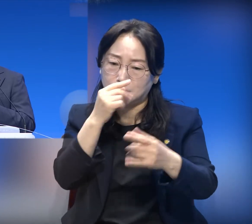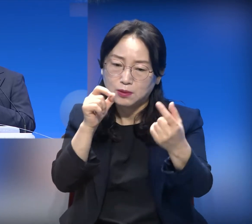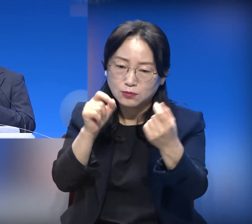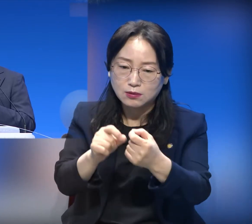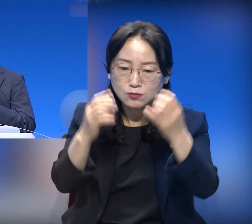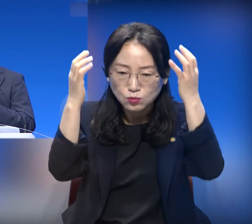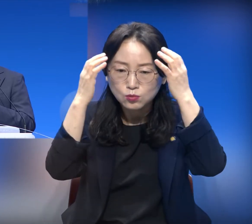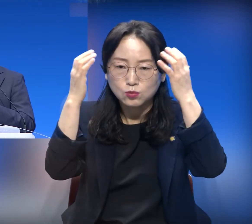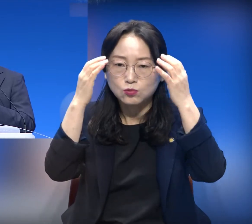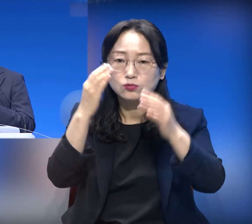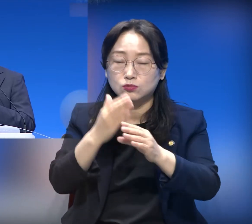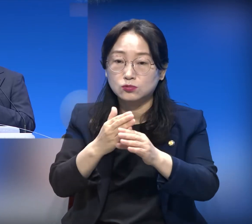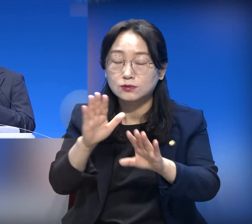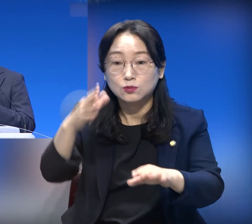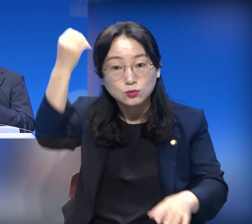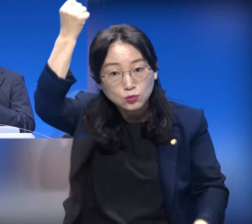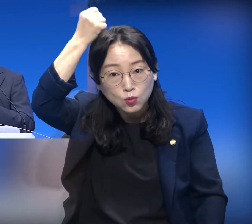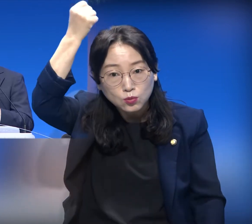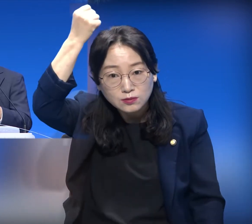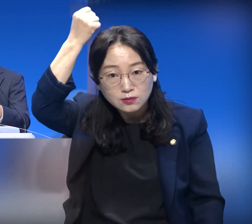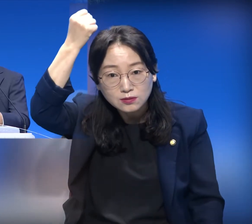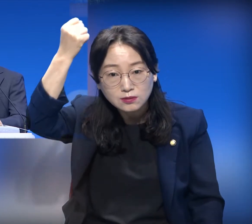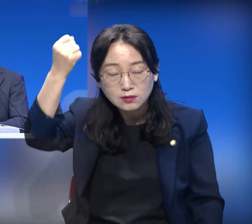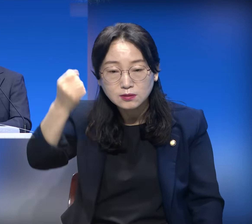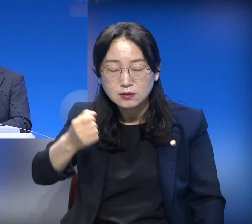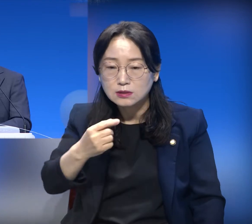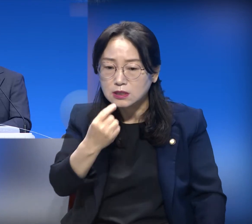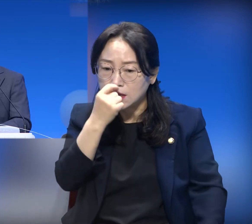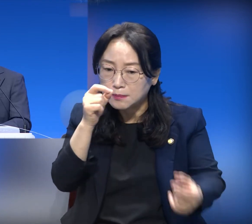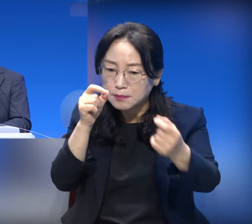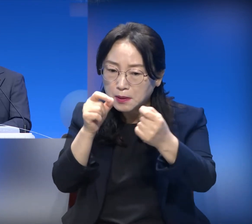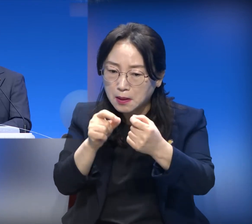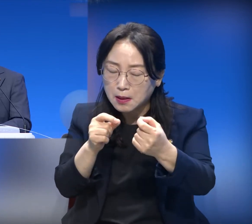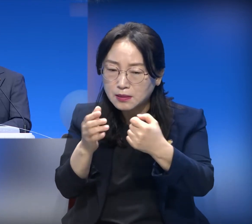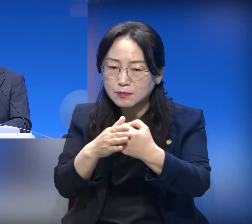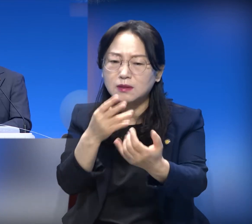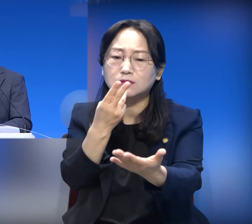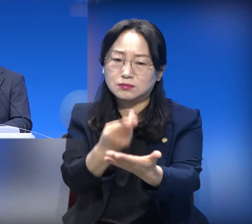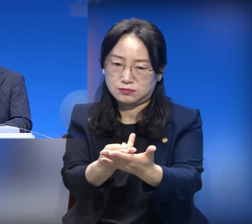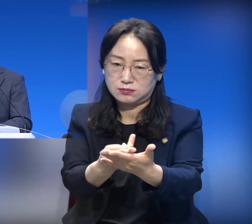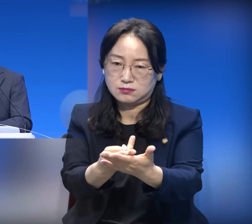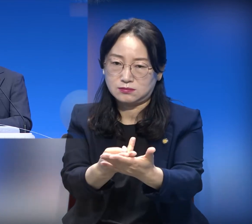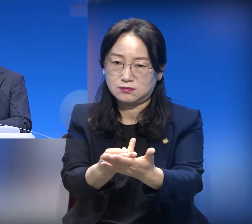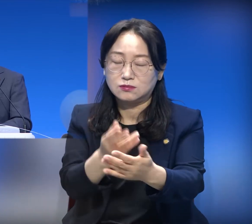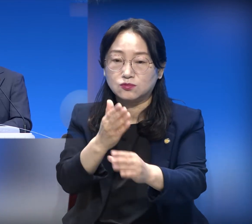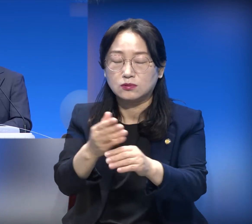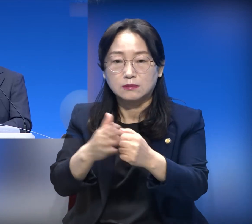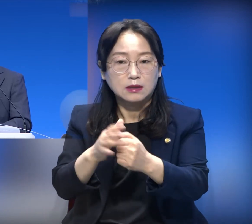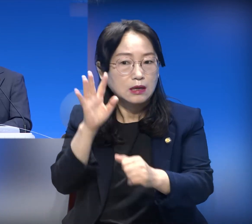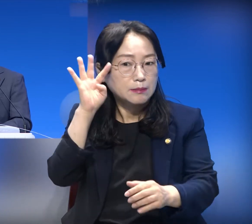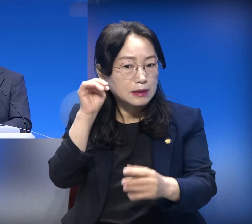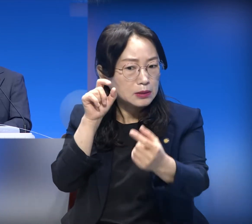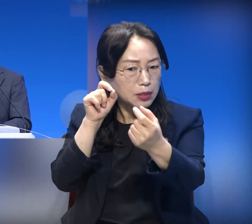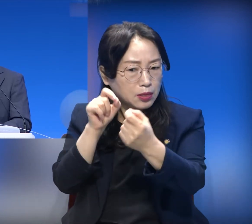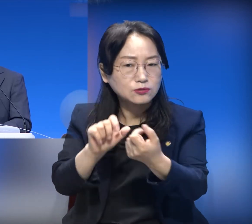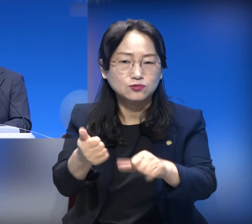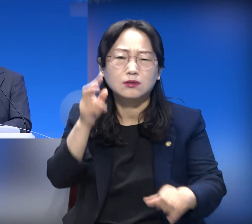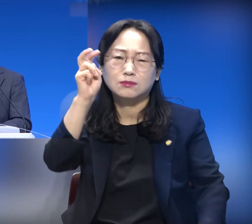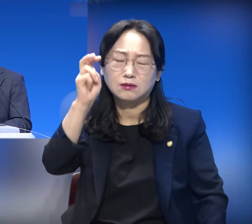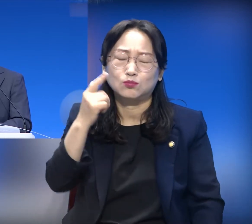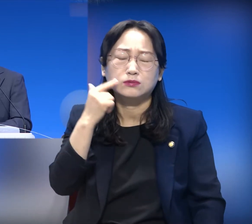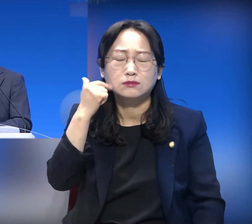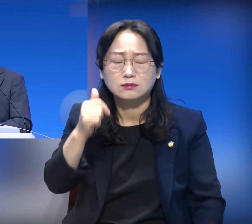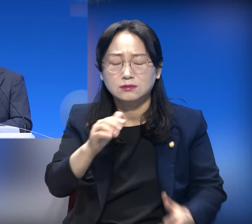지금 용인 샘물 호스피스 병원에 가서 입원했는데 며칠 못 갈 것 같습니다. 목사님 기도해